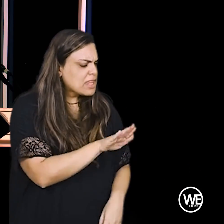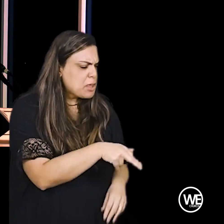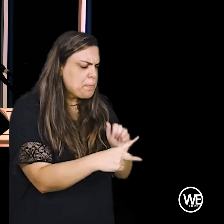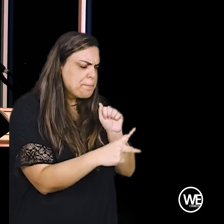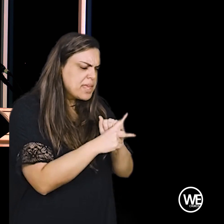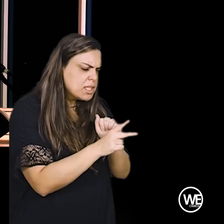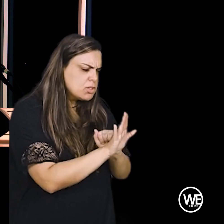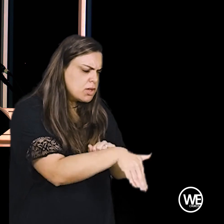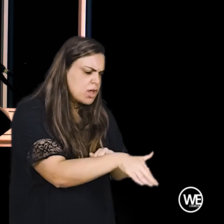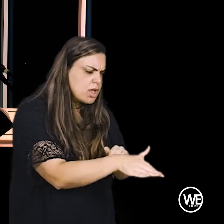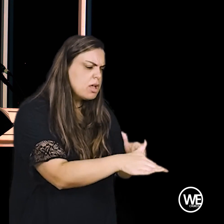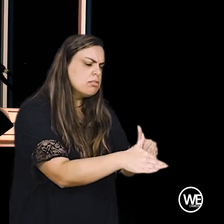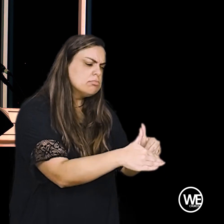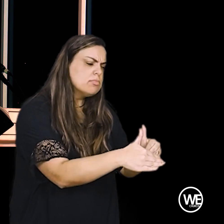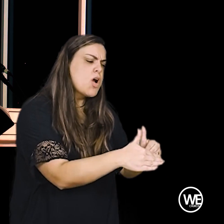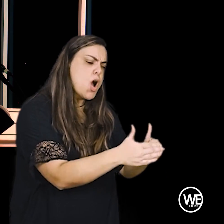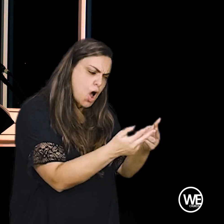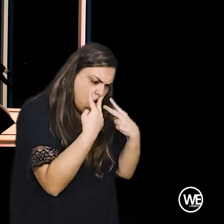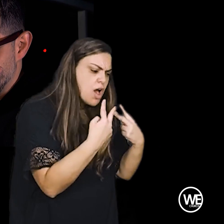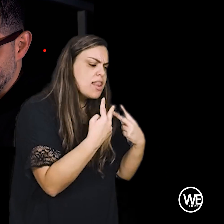disse: olha para nós.